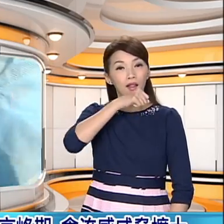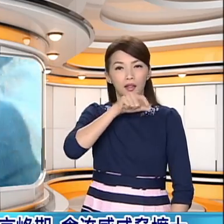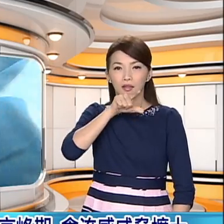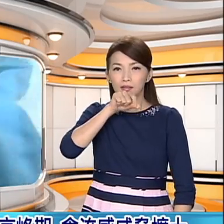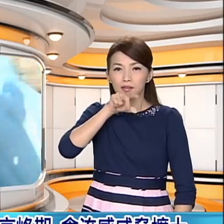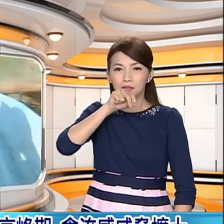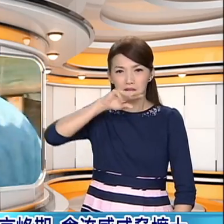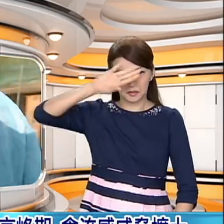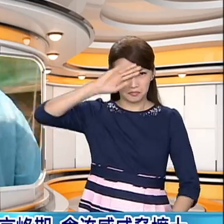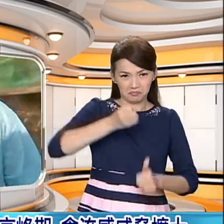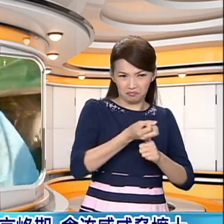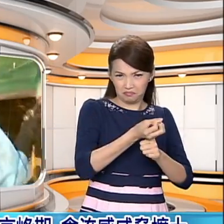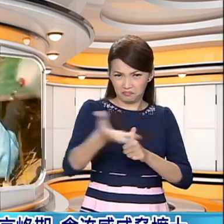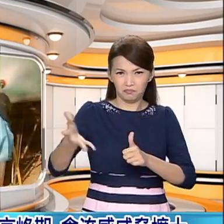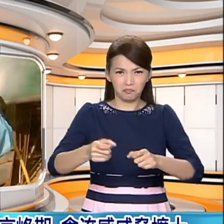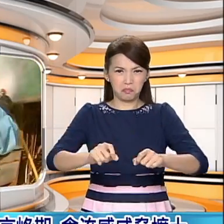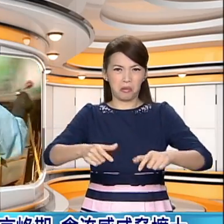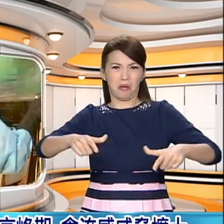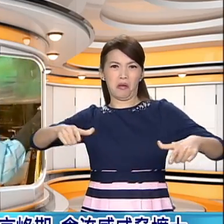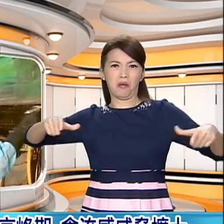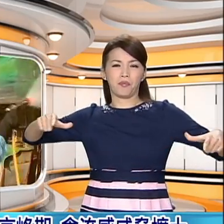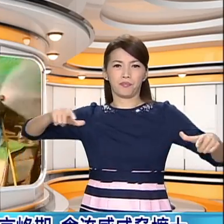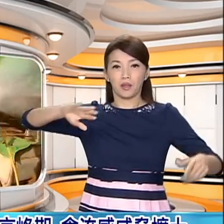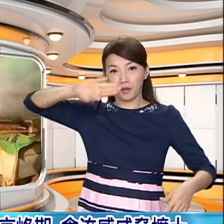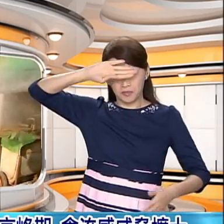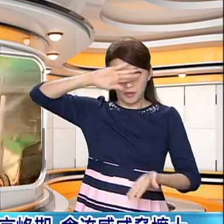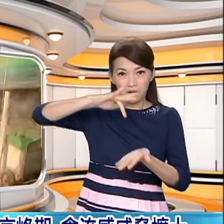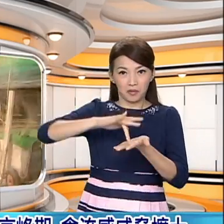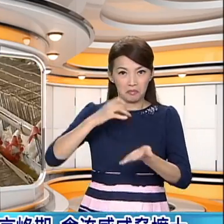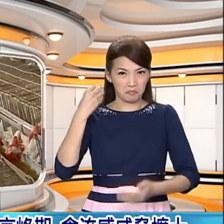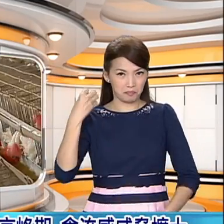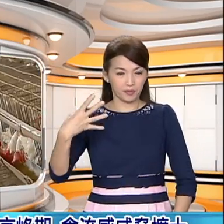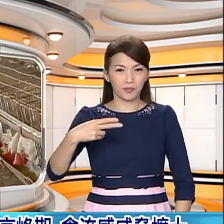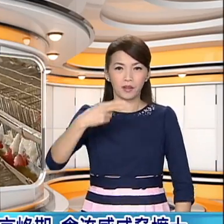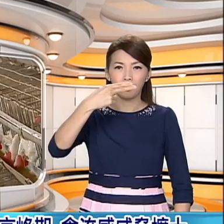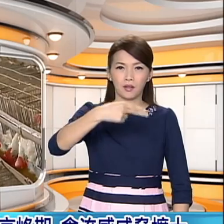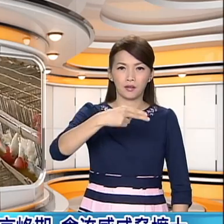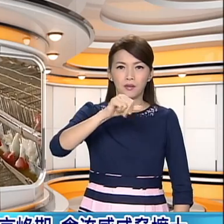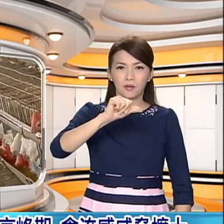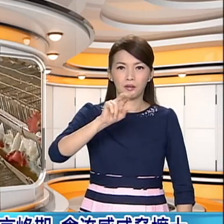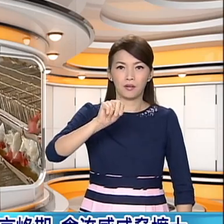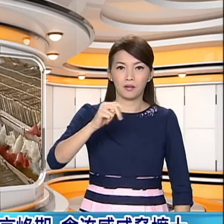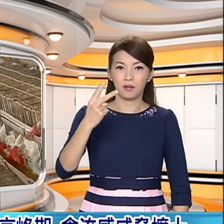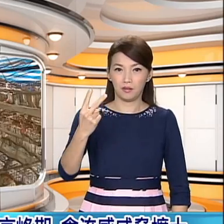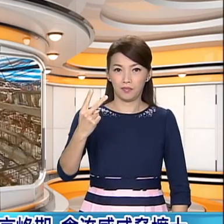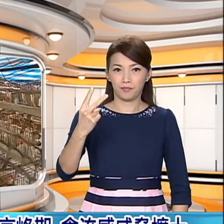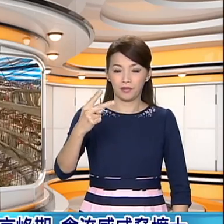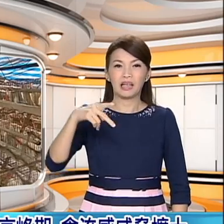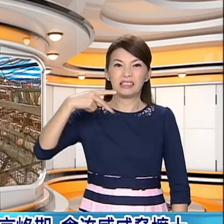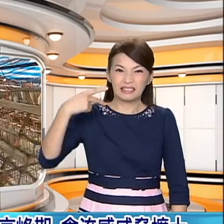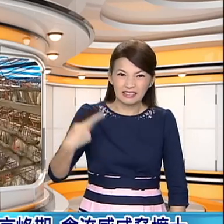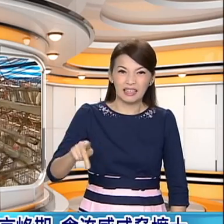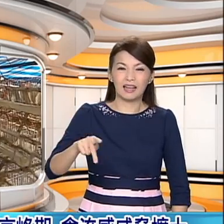国内禽流感疫情持续扩大，已经出现了新型 H5N2 及首件 H5N8 病